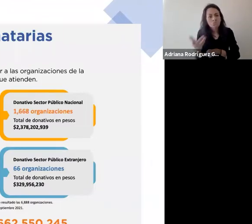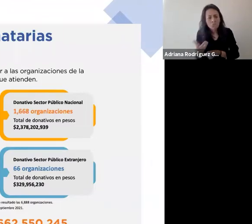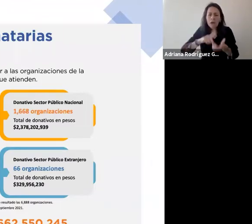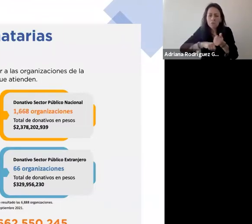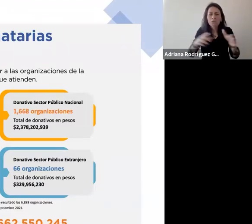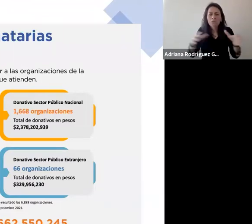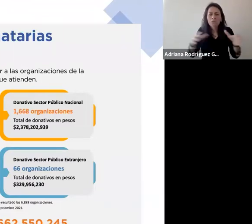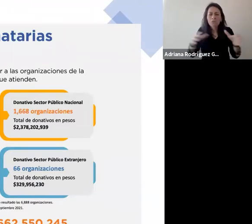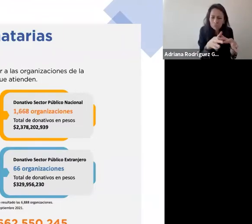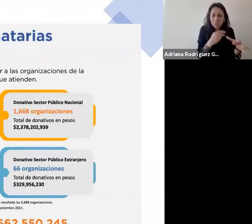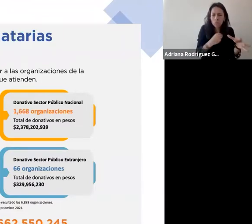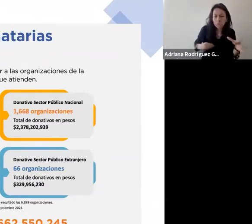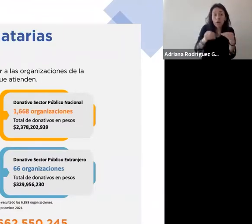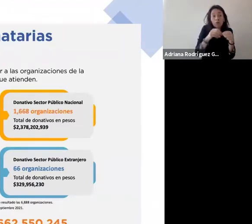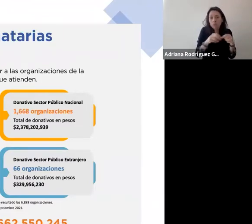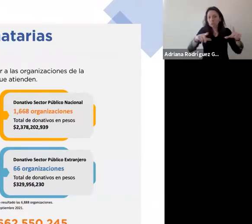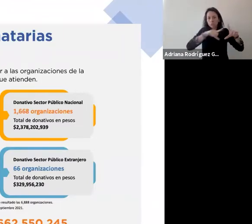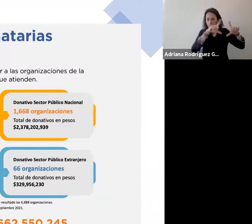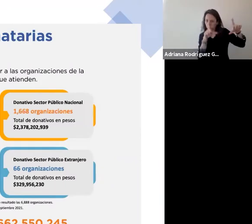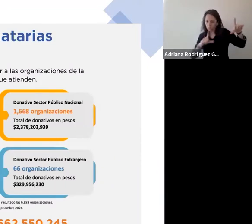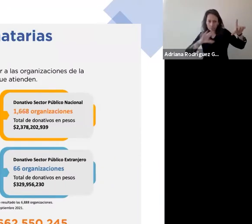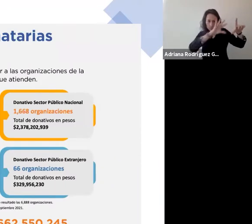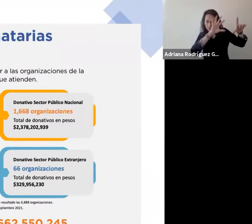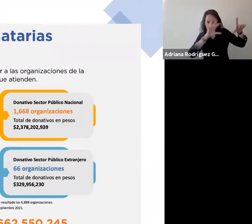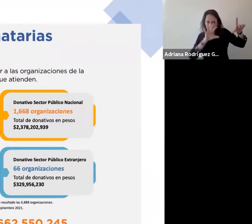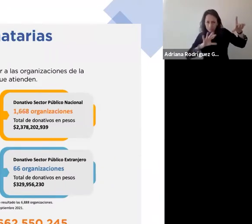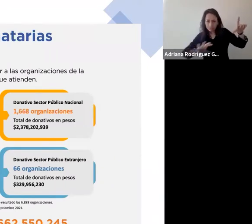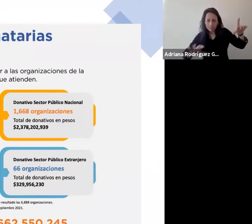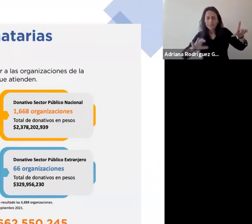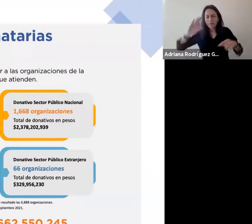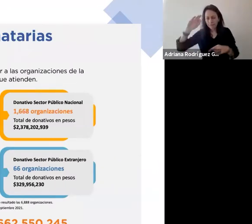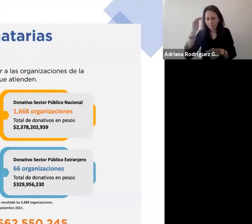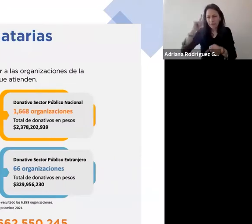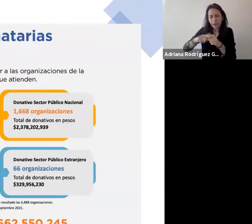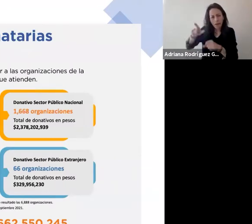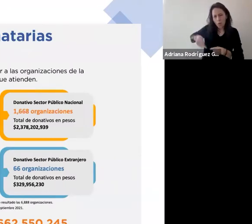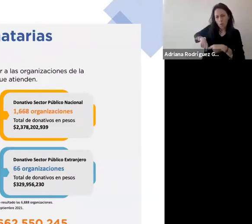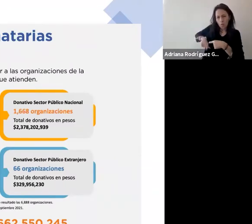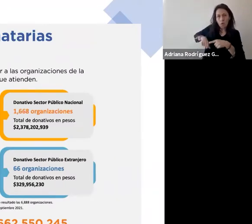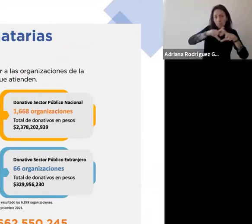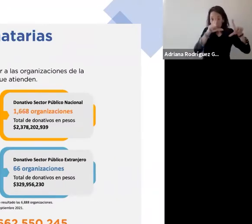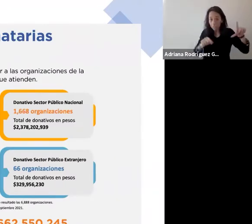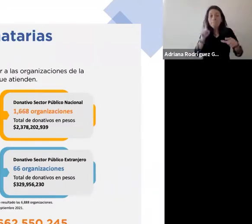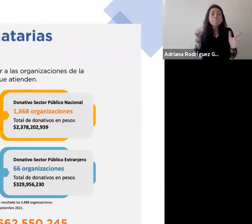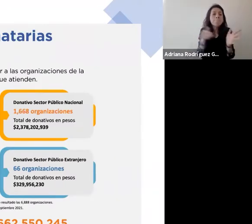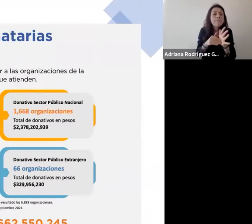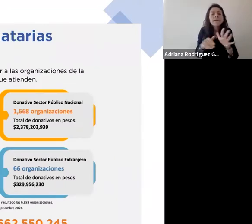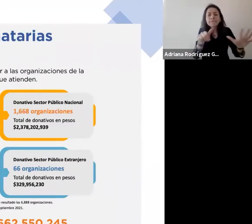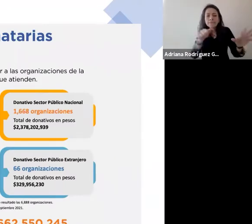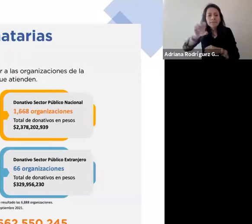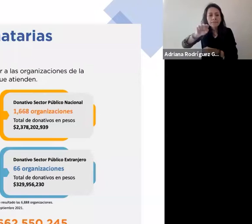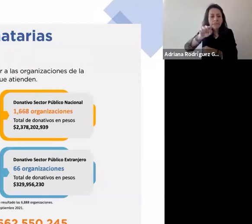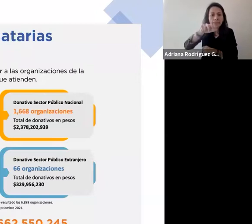municipales o federales, no el gobierno federal, pero otras nacionales, recibieron 1,668 organizaciones,